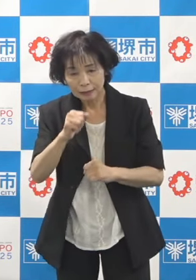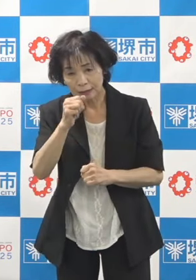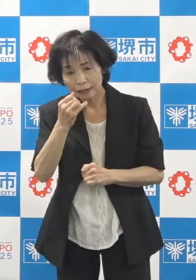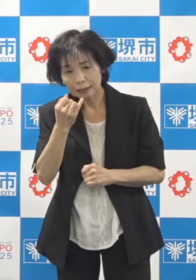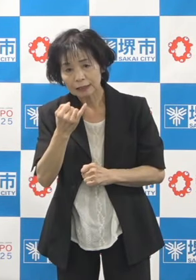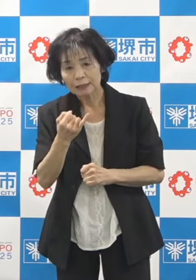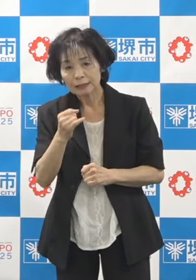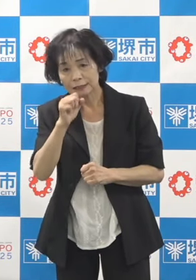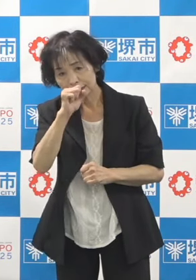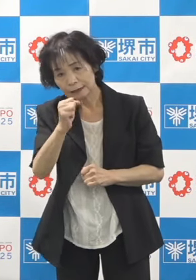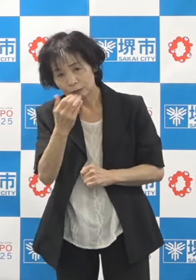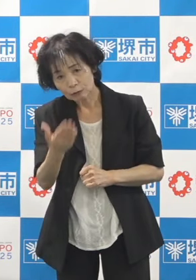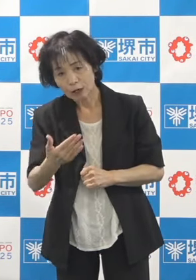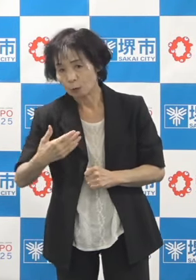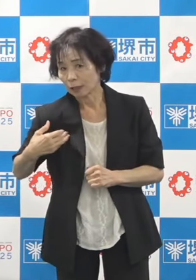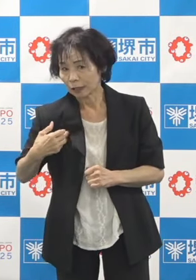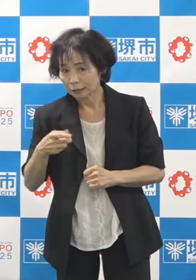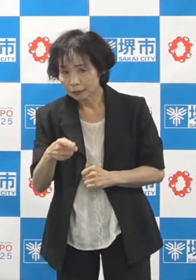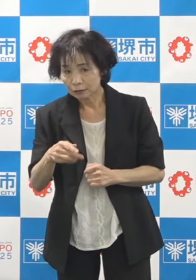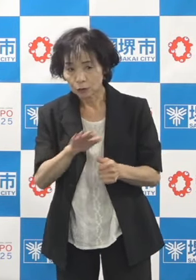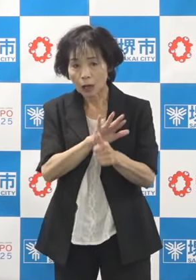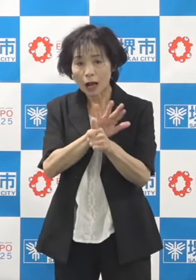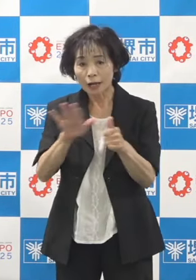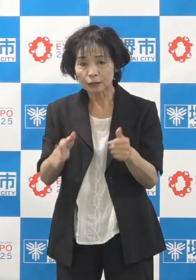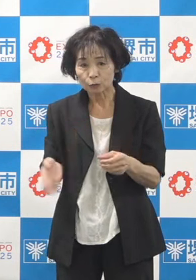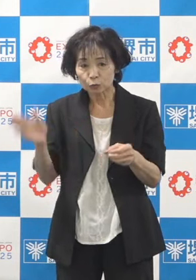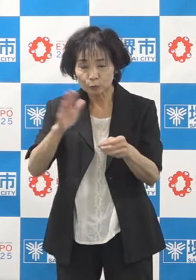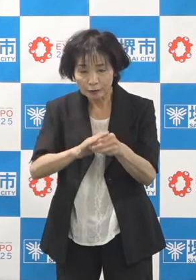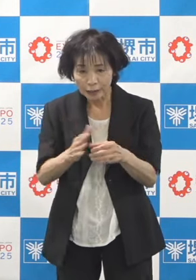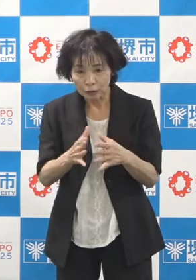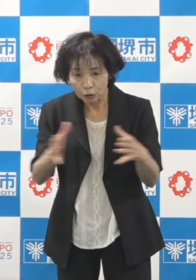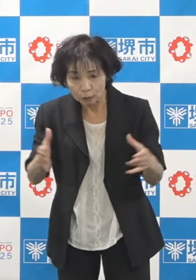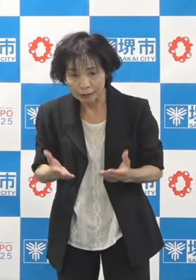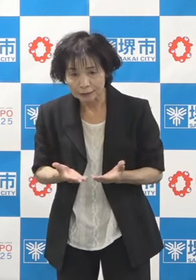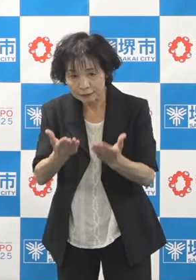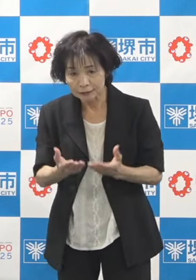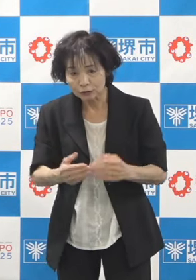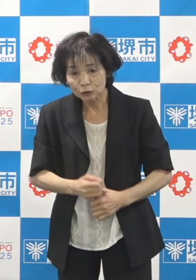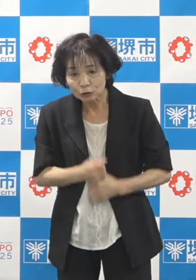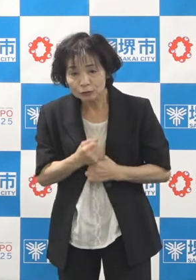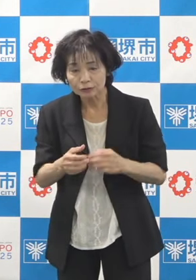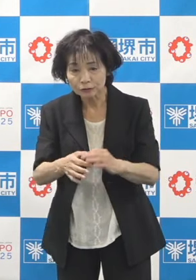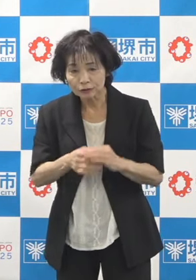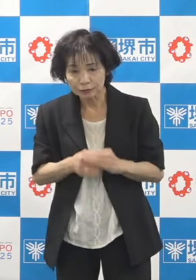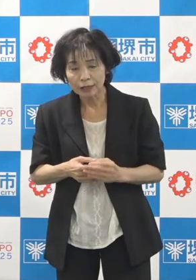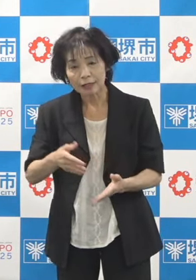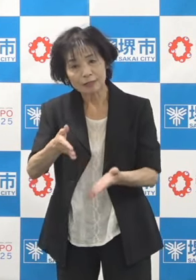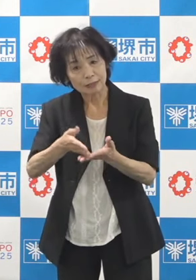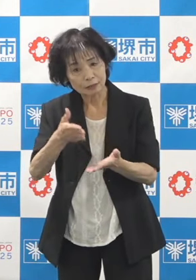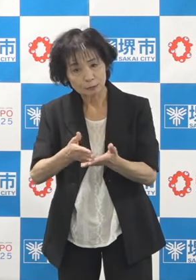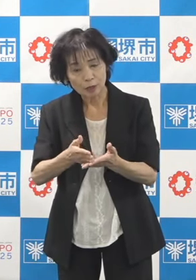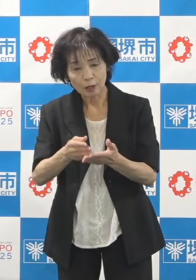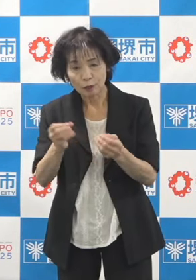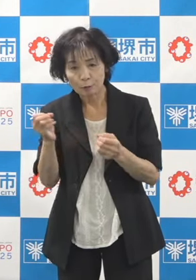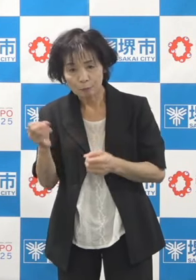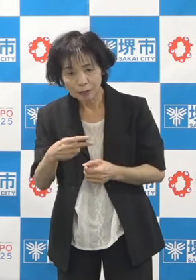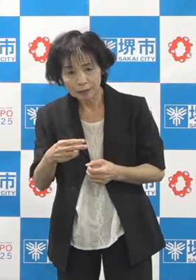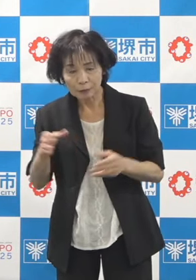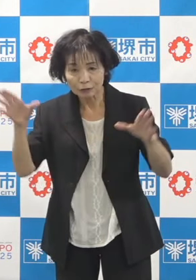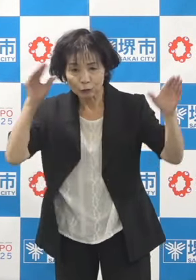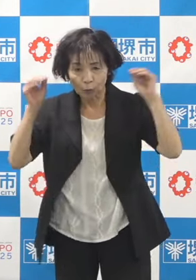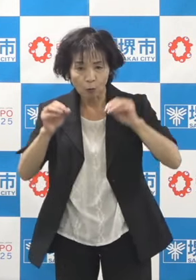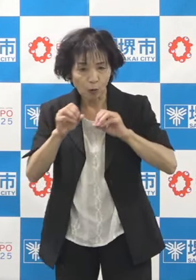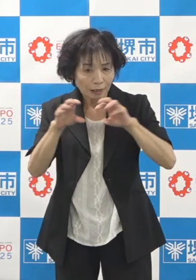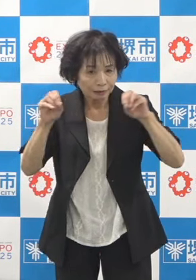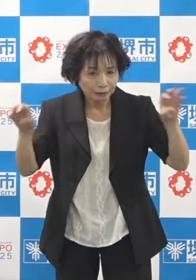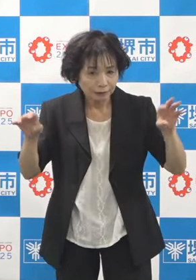したんですけれども、その背景を含めて巨大地震注意についてもうちょっとこう説明とか、情報発信というの